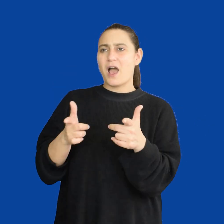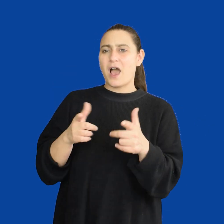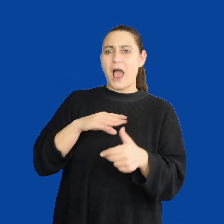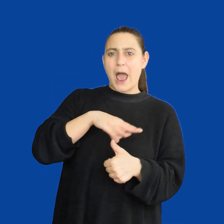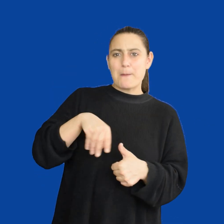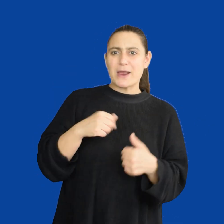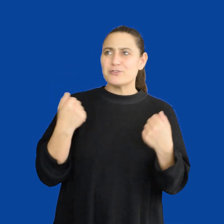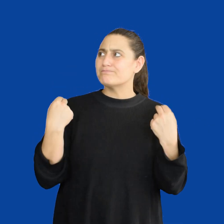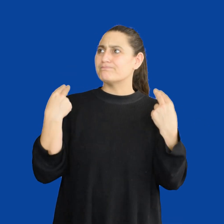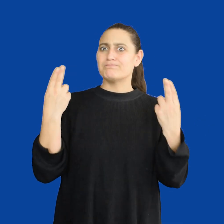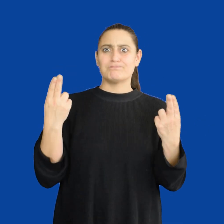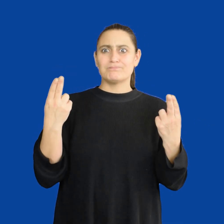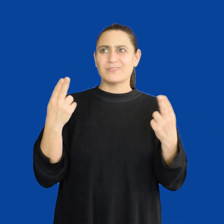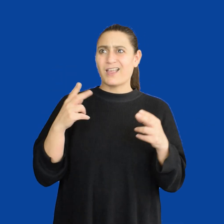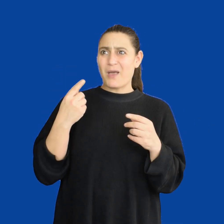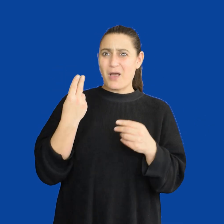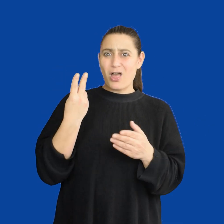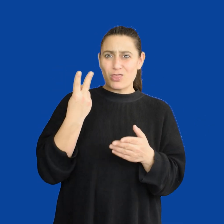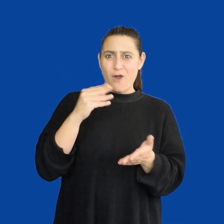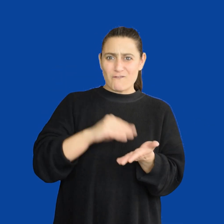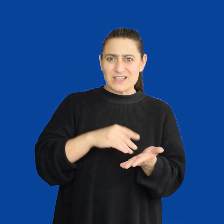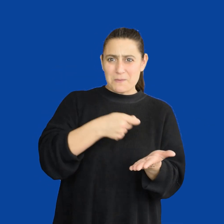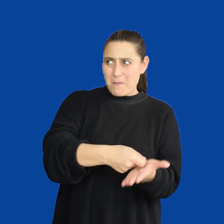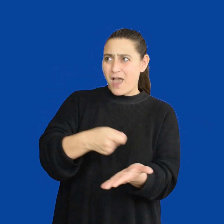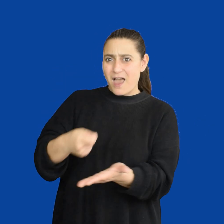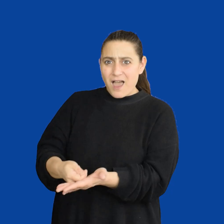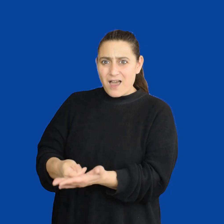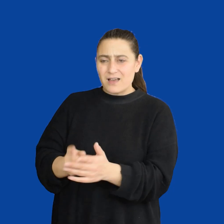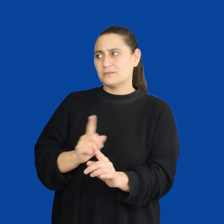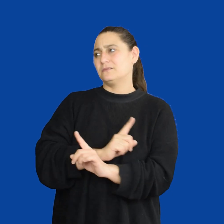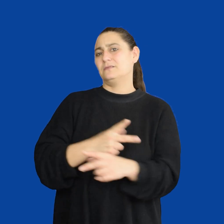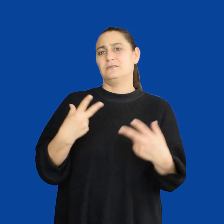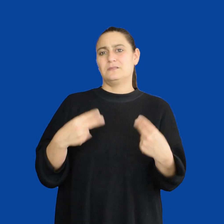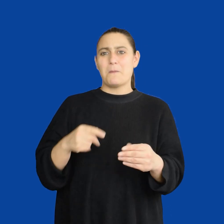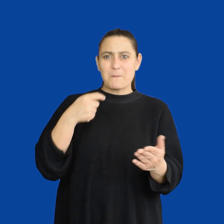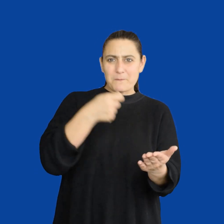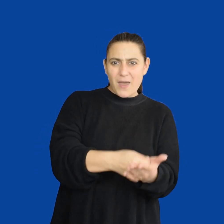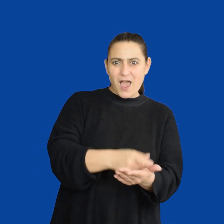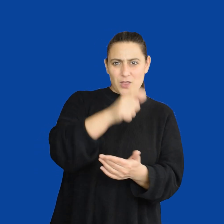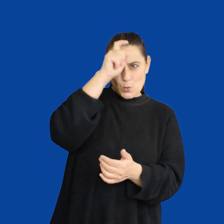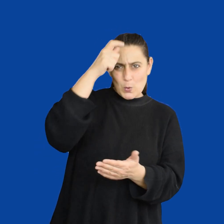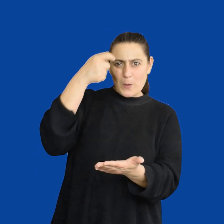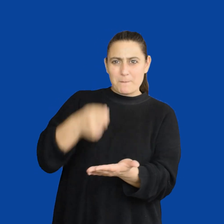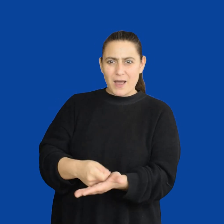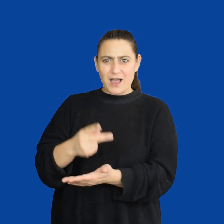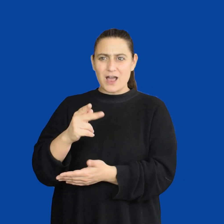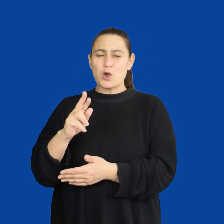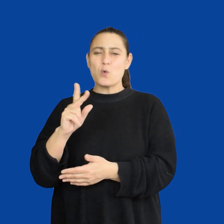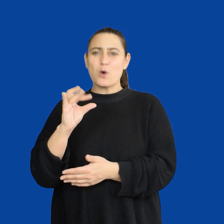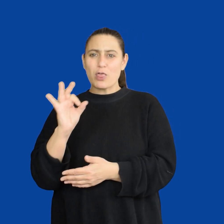armada de los armenios de esta localidad frente a la doble tributación, ya que debían pagar tanto a los turcos como a los